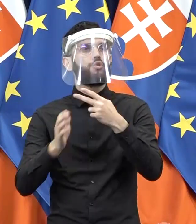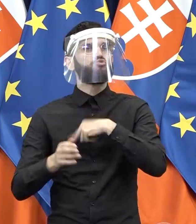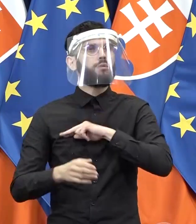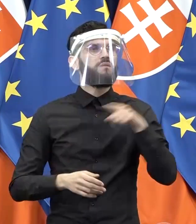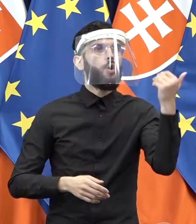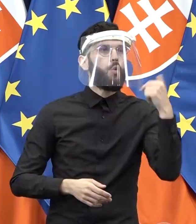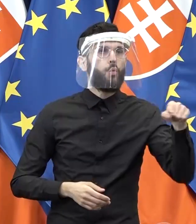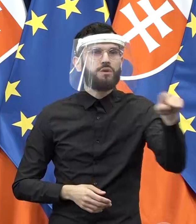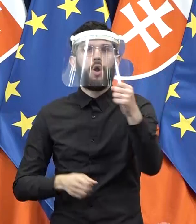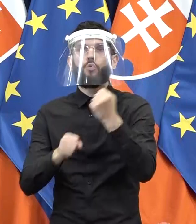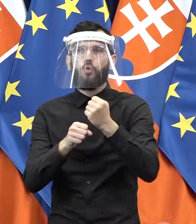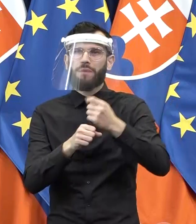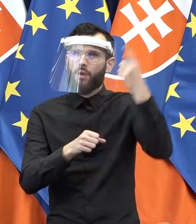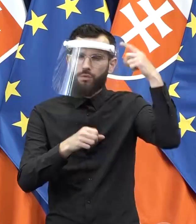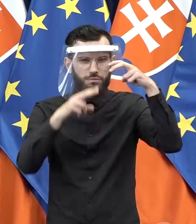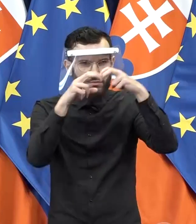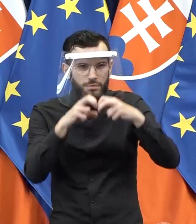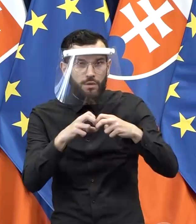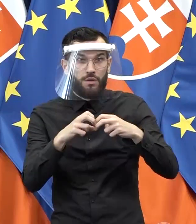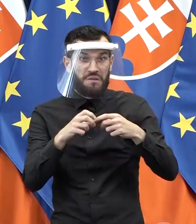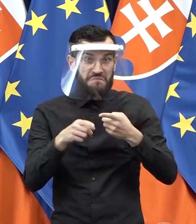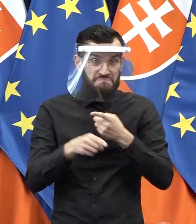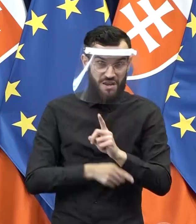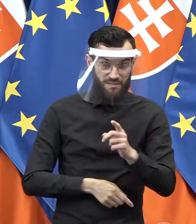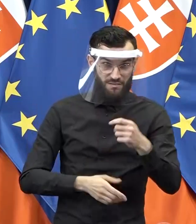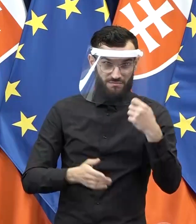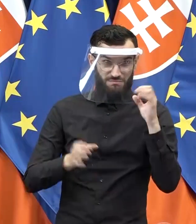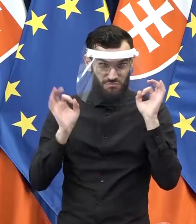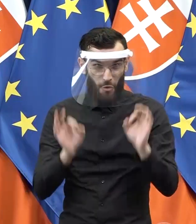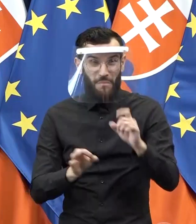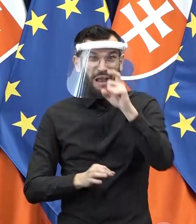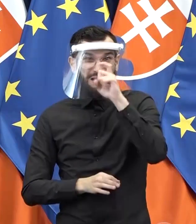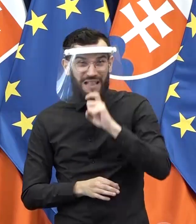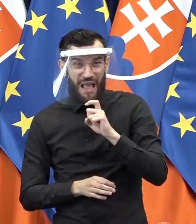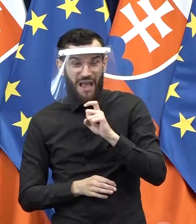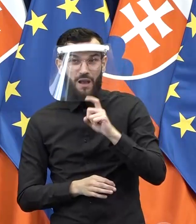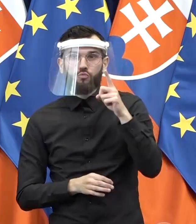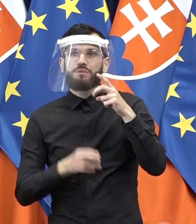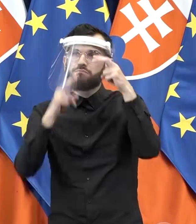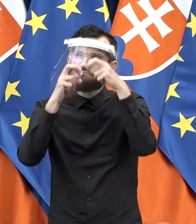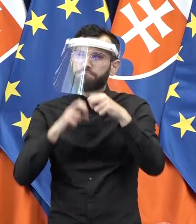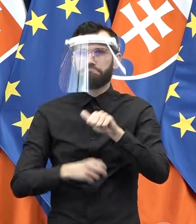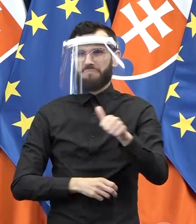aby skúsili spraviť štúdie, aké by to malo dopady, ak by sme otvorili prípadne niektoré prevádzky. Ale zároveň, ak by sme aj